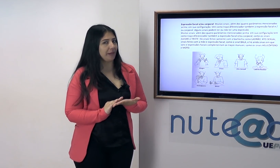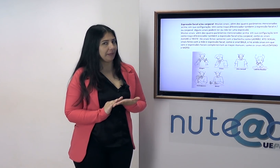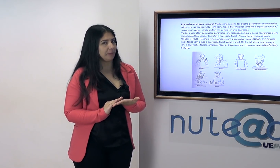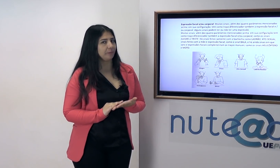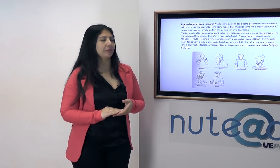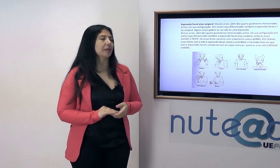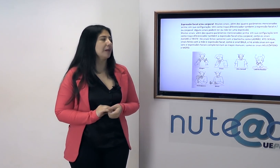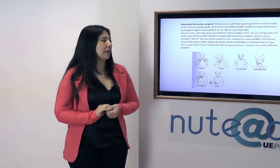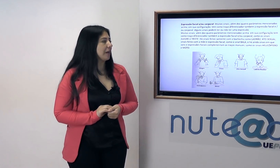Bala.